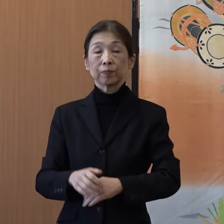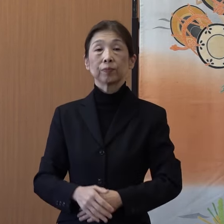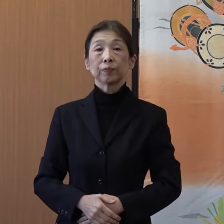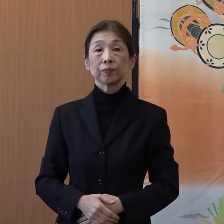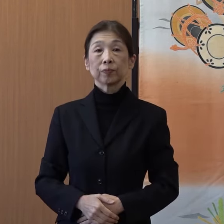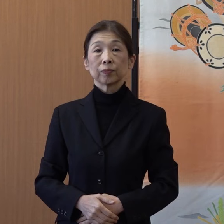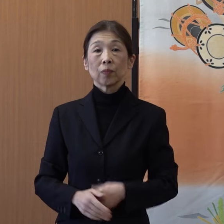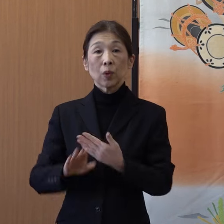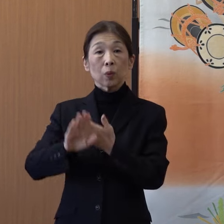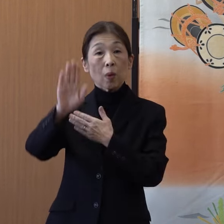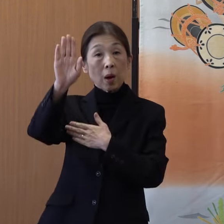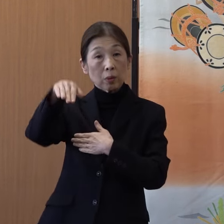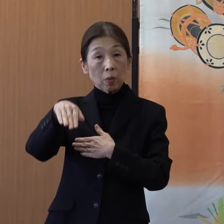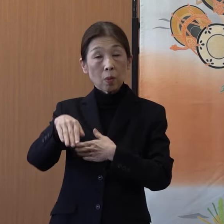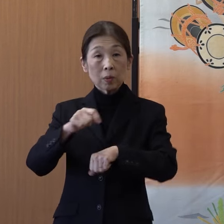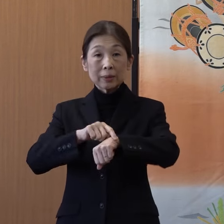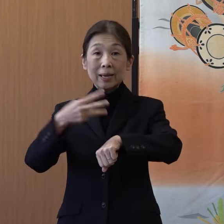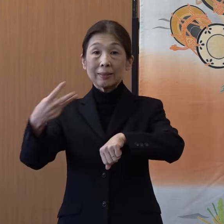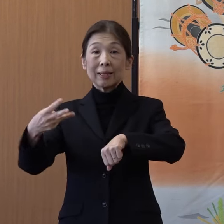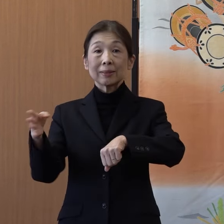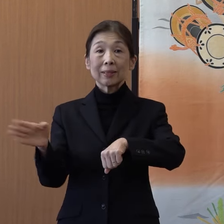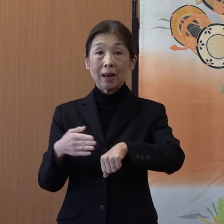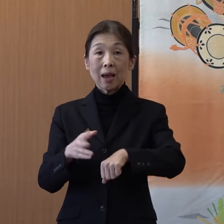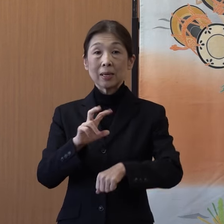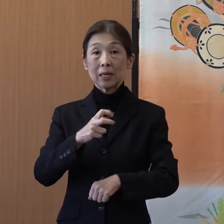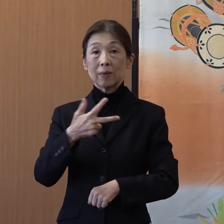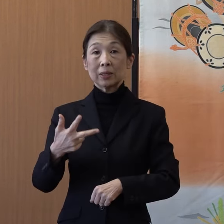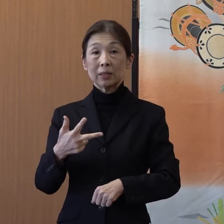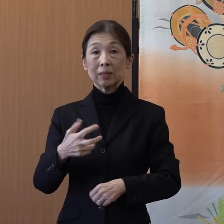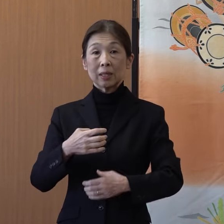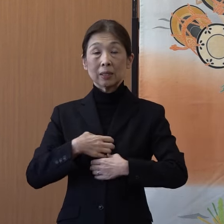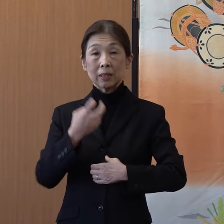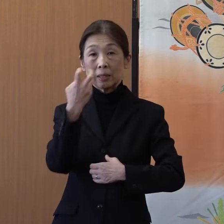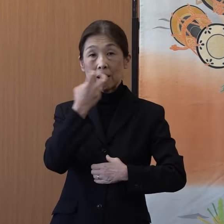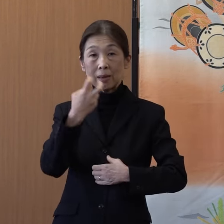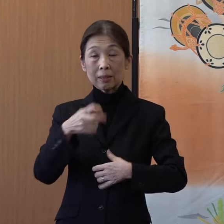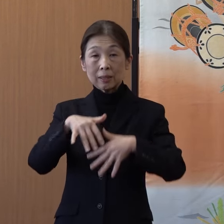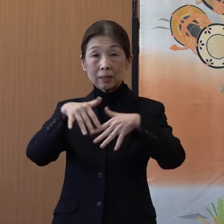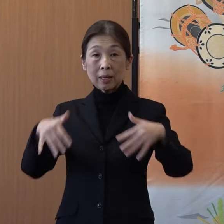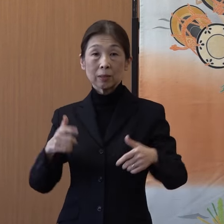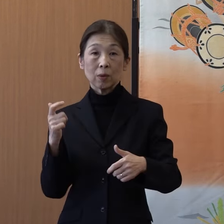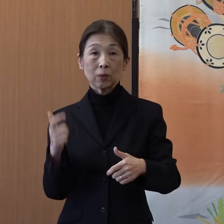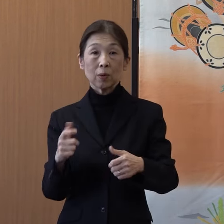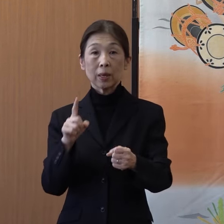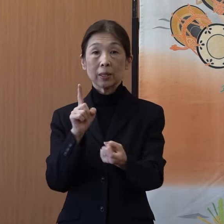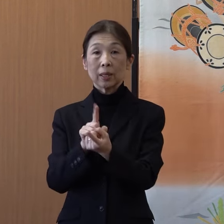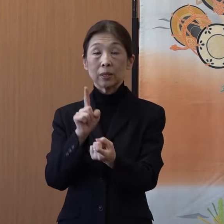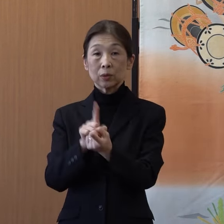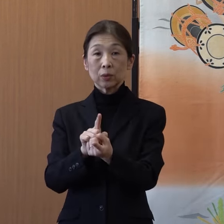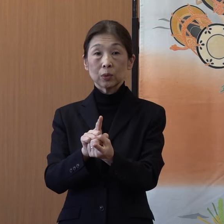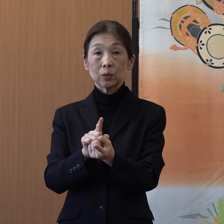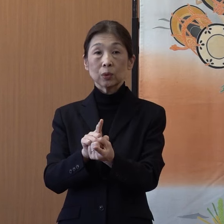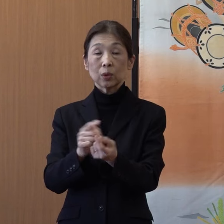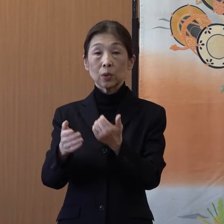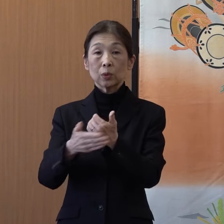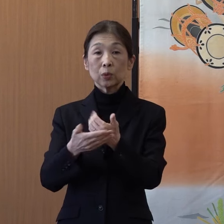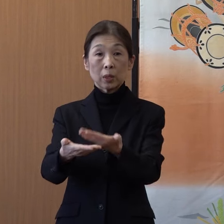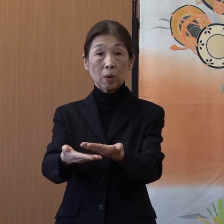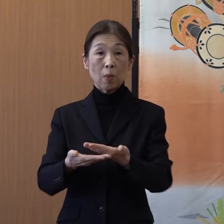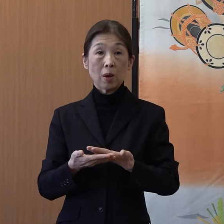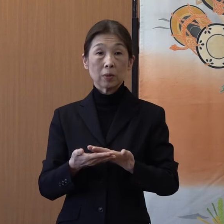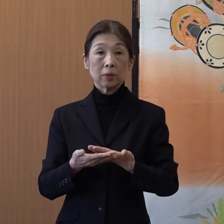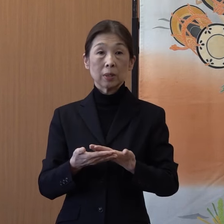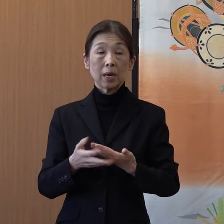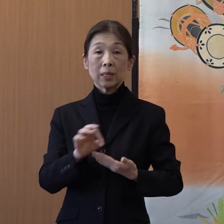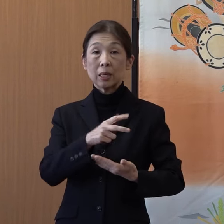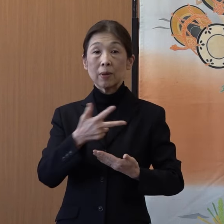またこのあと15時から本市の危機管理体制の強化に関してさまざまなご助言をいただく金